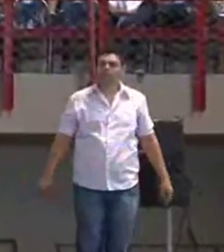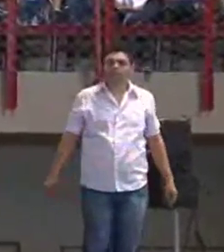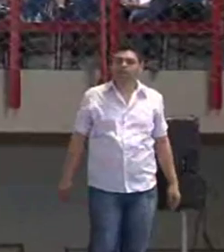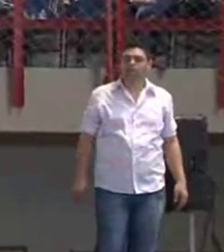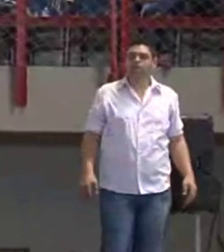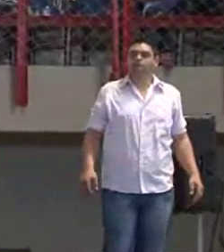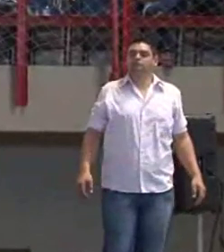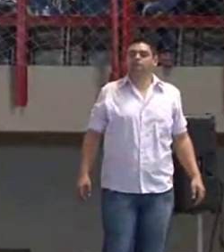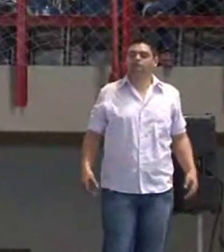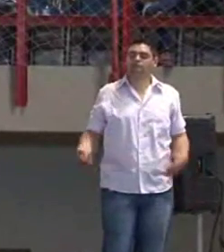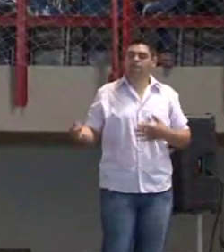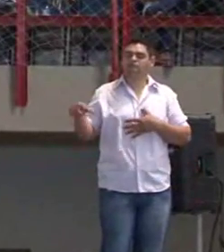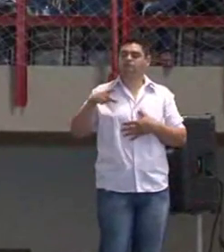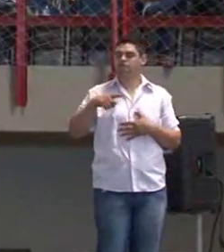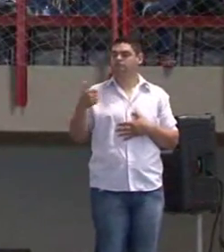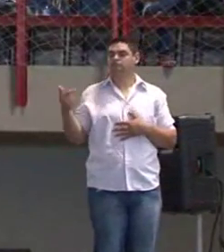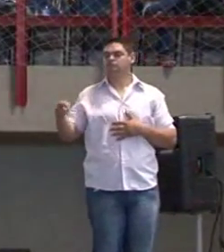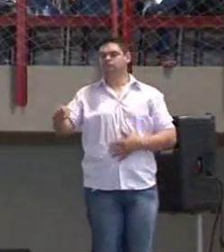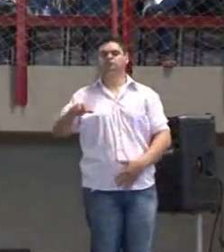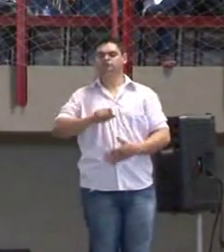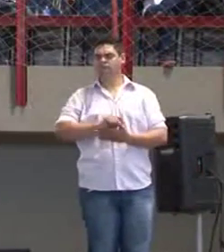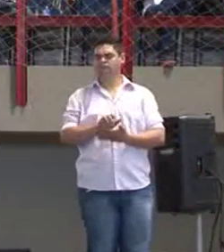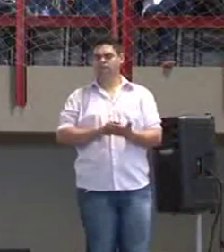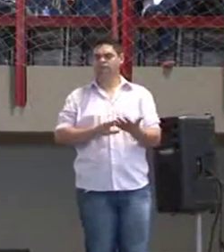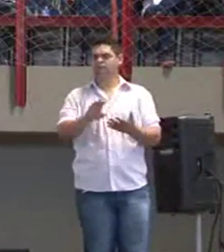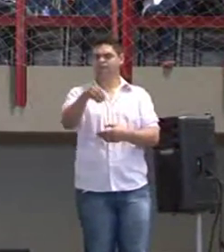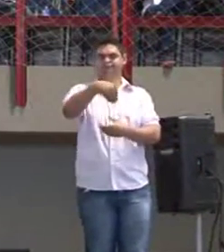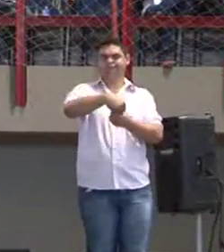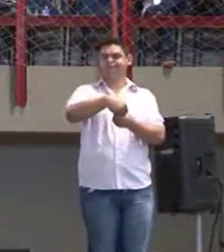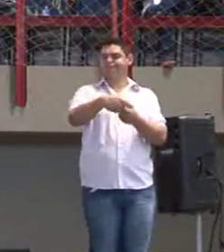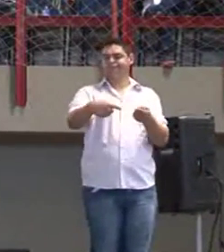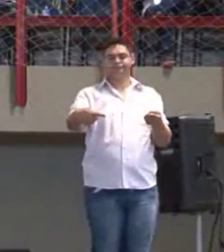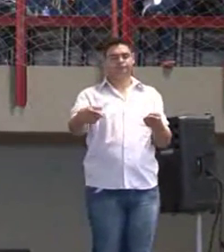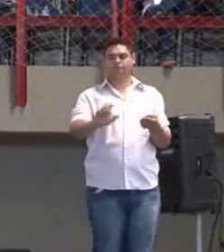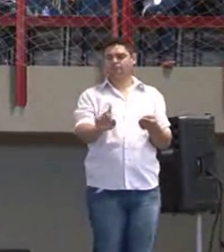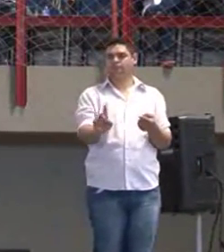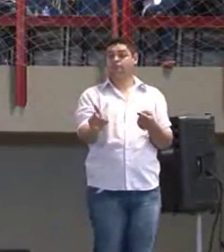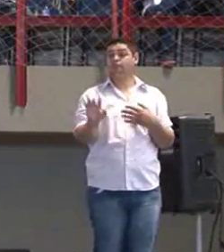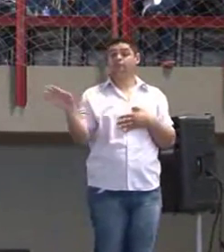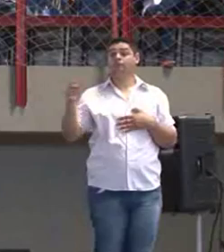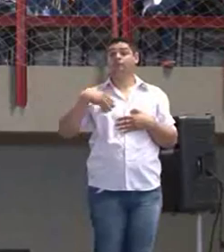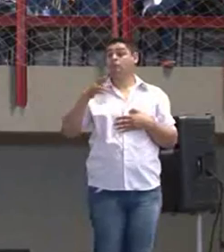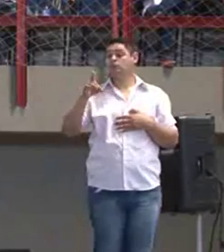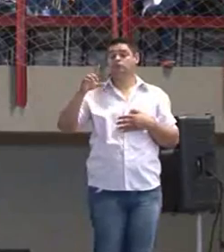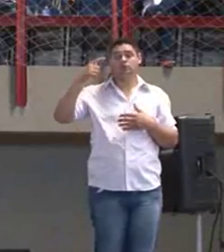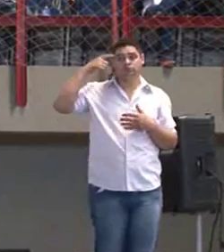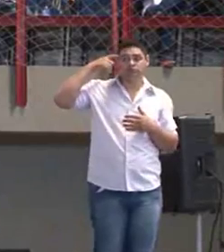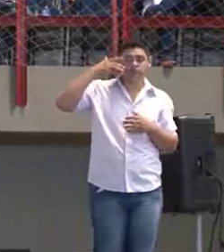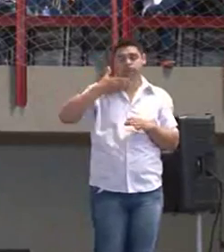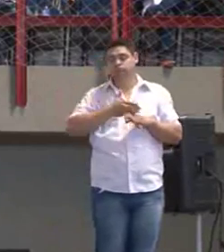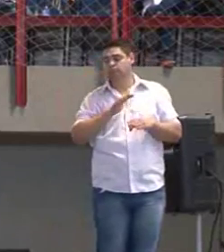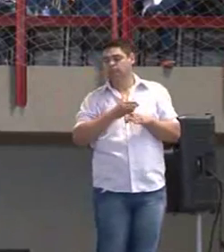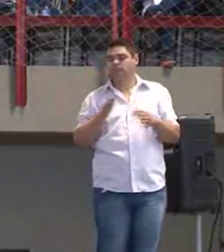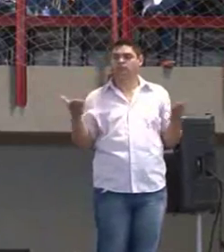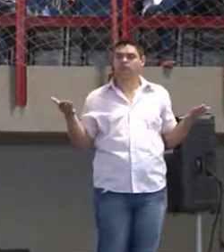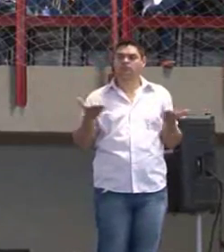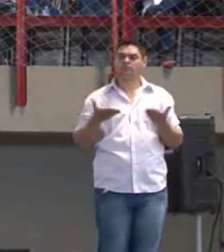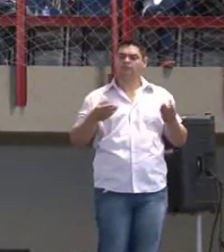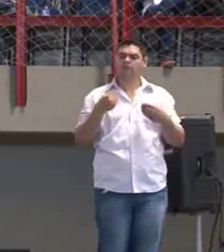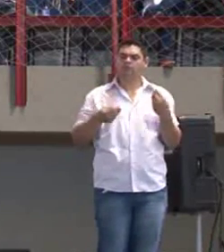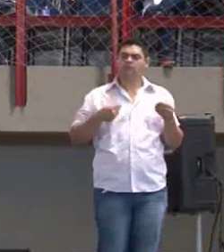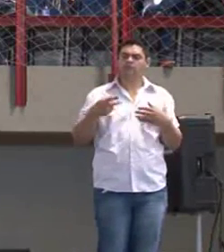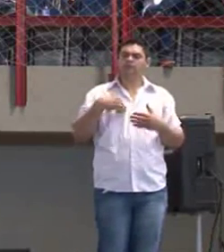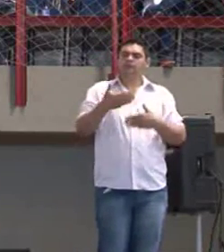na apostila de vocês. Não está na apostila. Isso aqui o que é? É só um aquecimento mental. A gente vai aquecer um